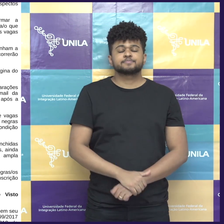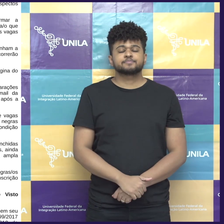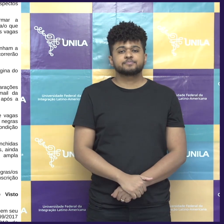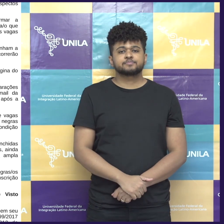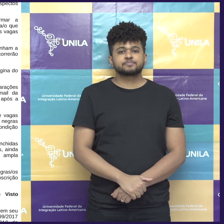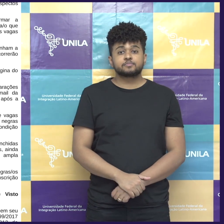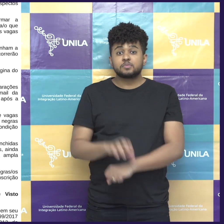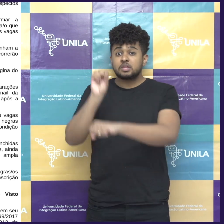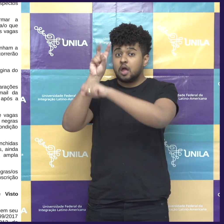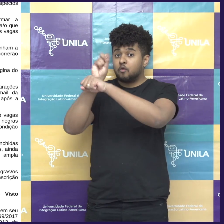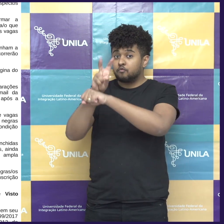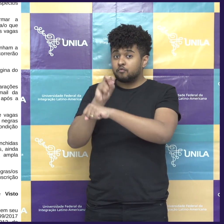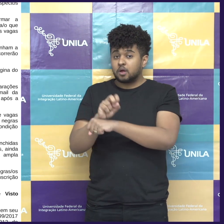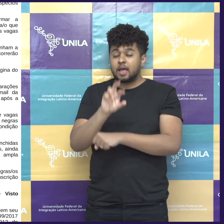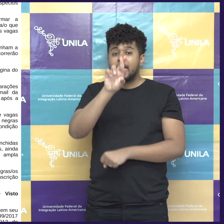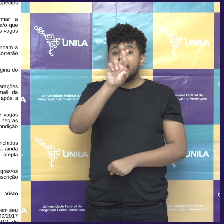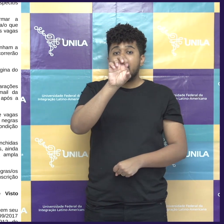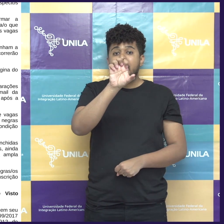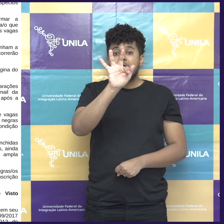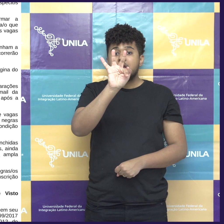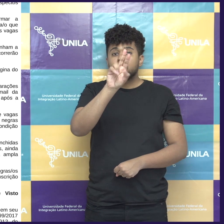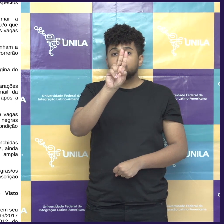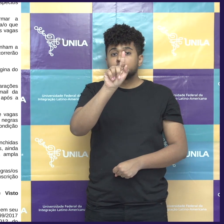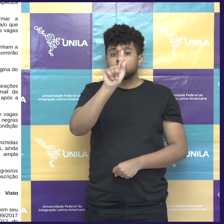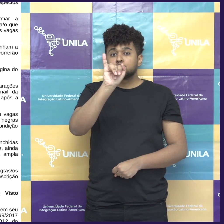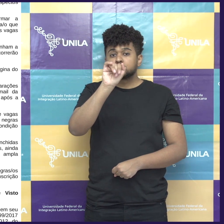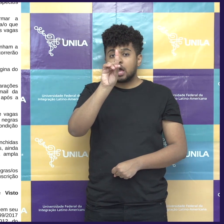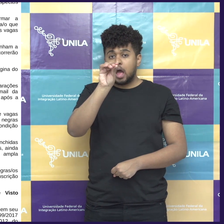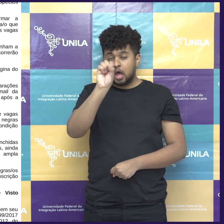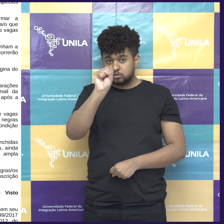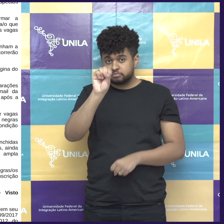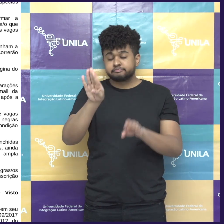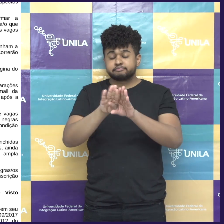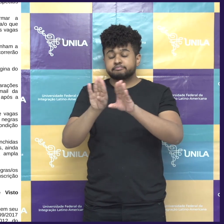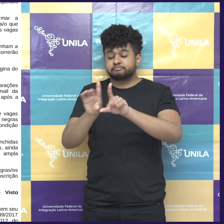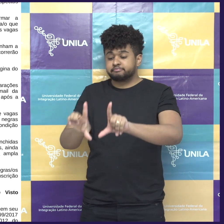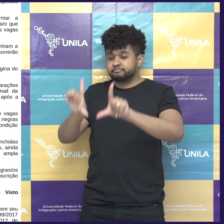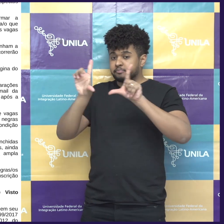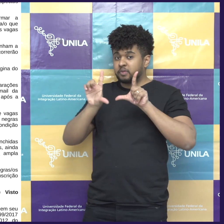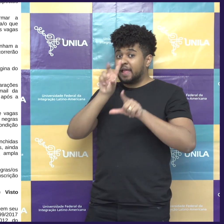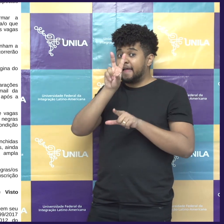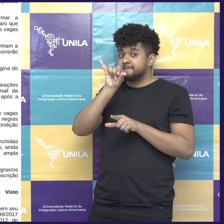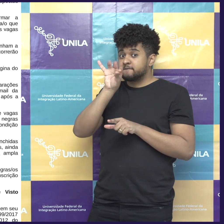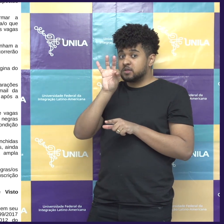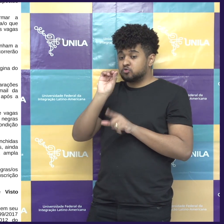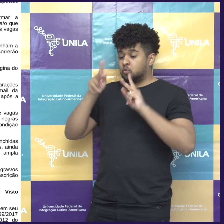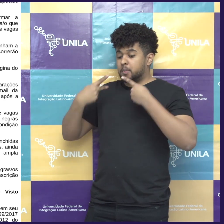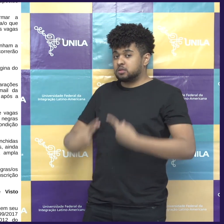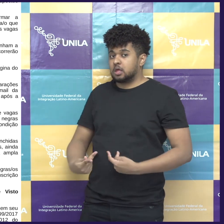Da reserva de vagas para refugiados e portadores de visto humanitário.